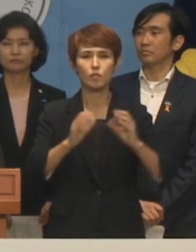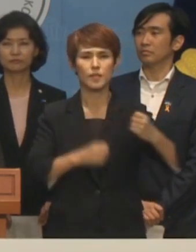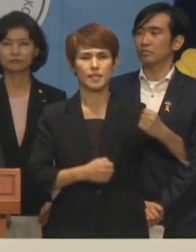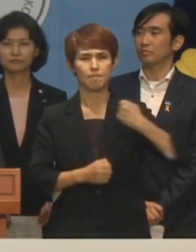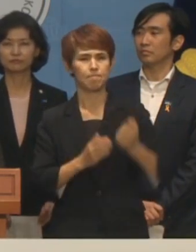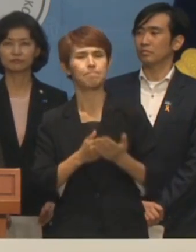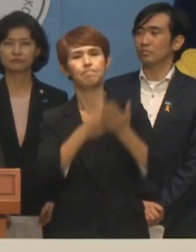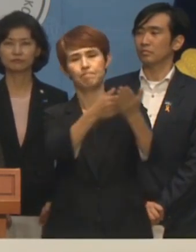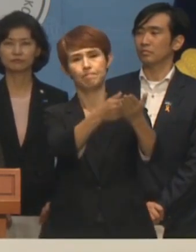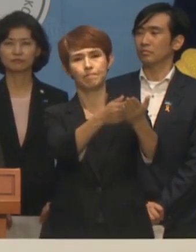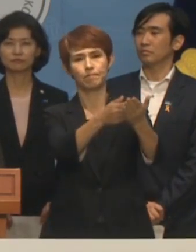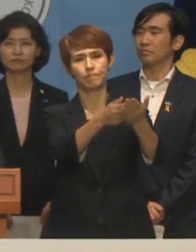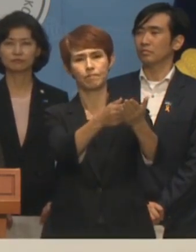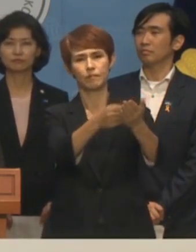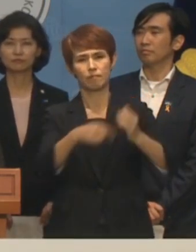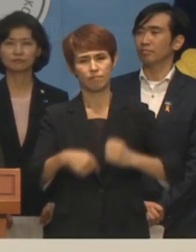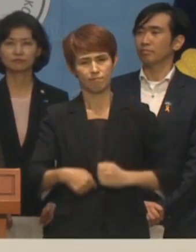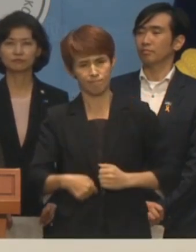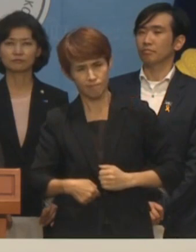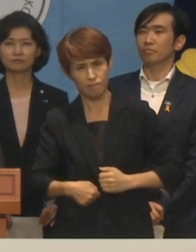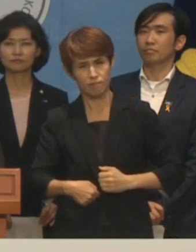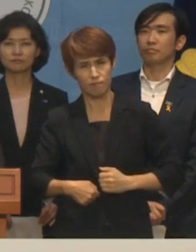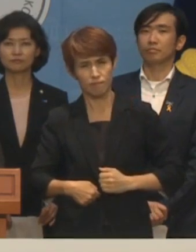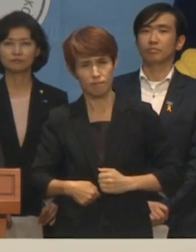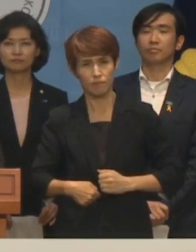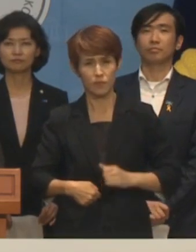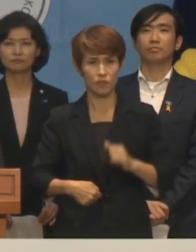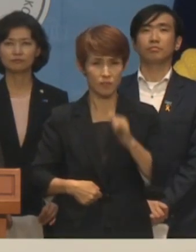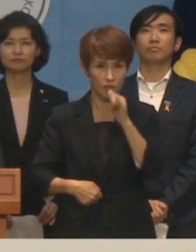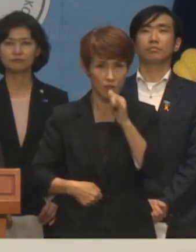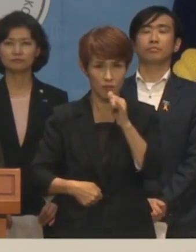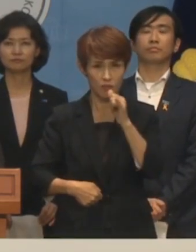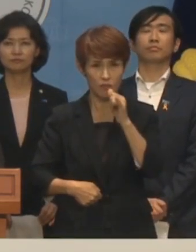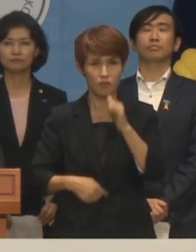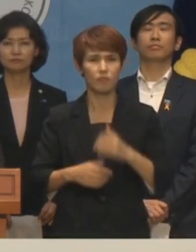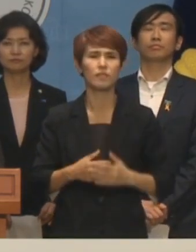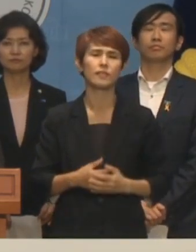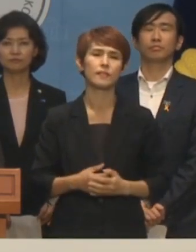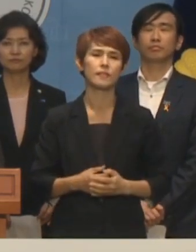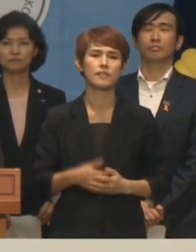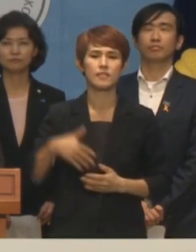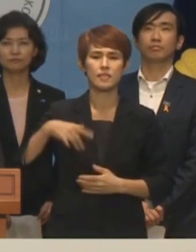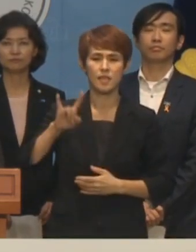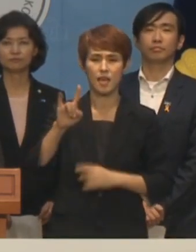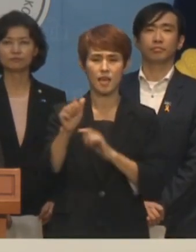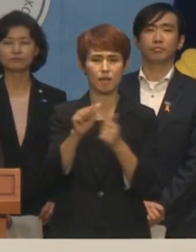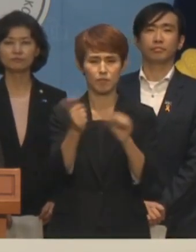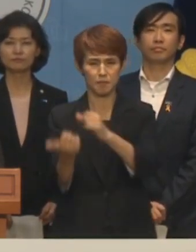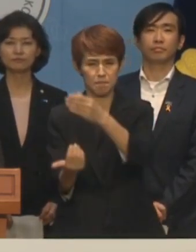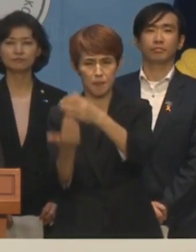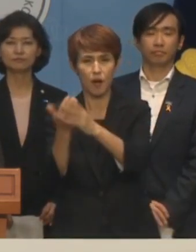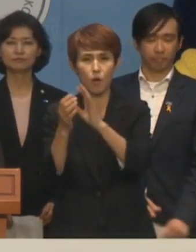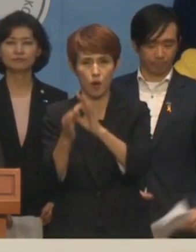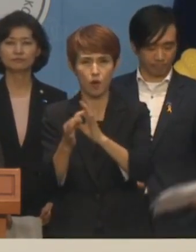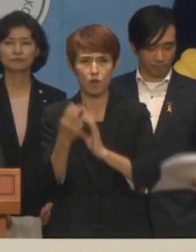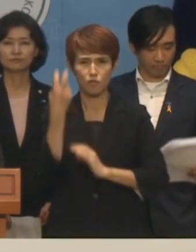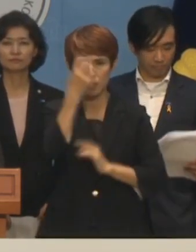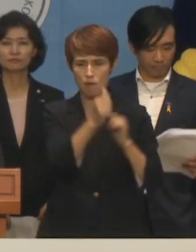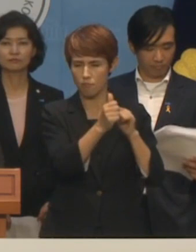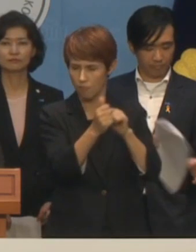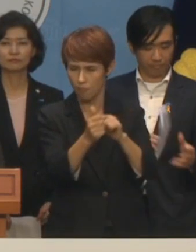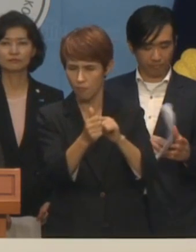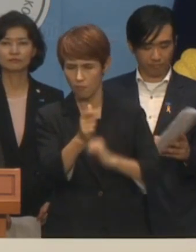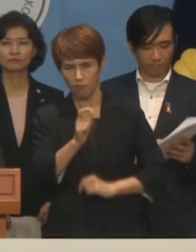요구한다. 최소한의 양심, 측은지심, 책임감이 있다면 최해병 사망 사건과 수사외압 의혹에